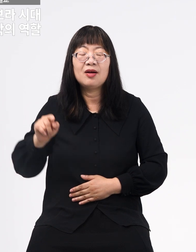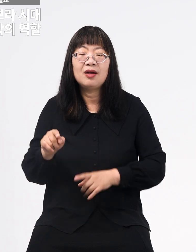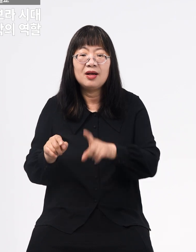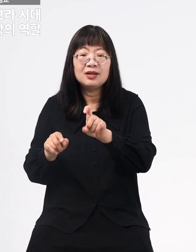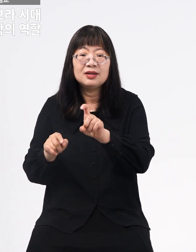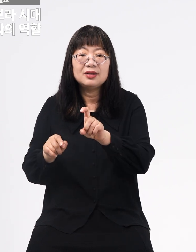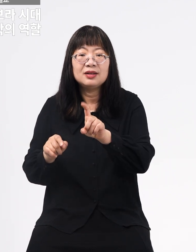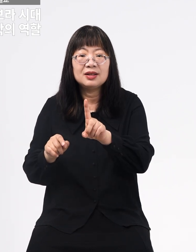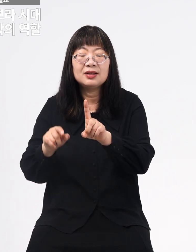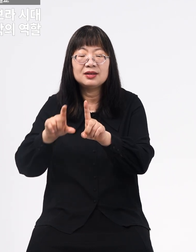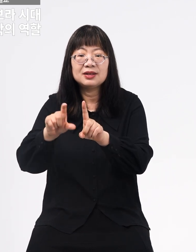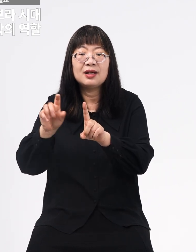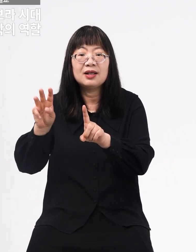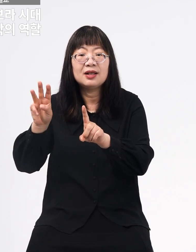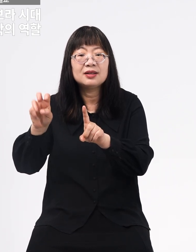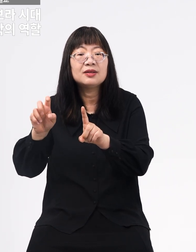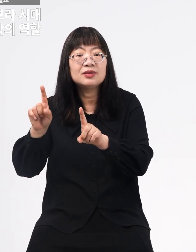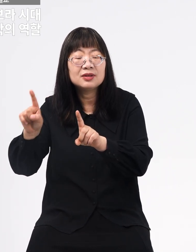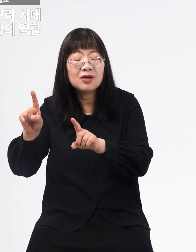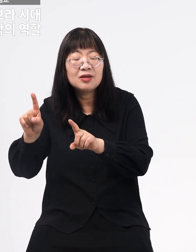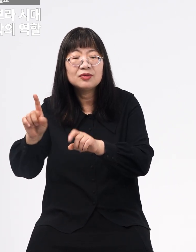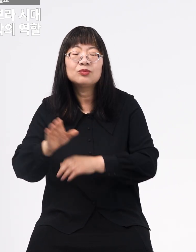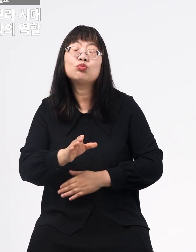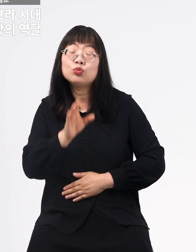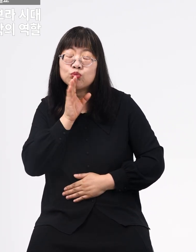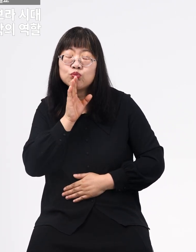32절도 팩트입니다.